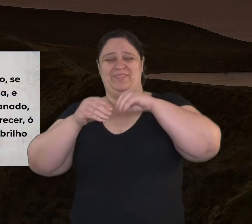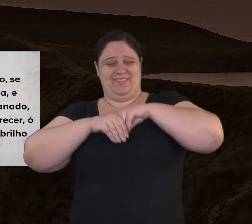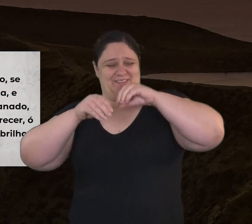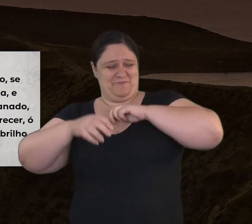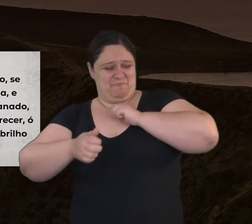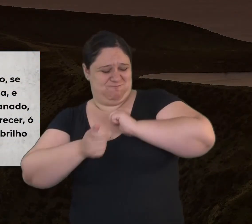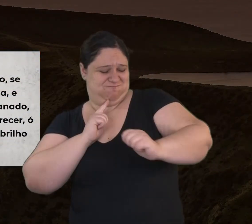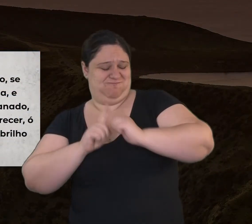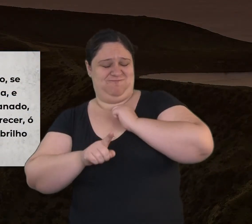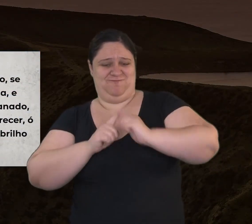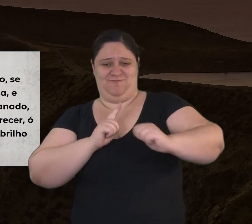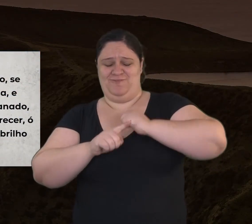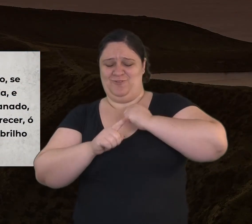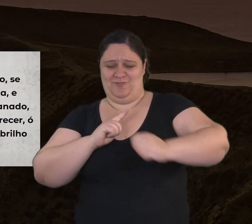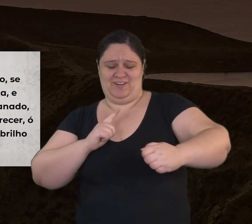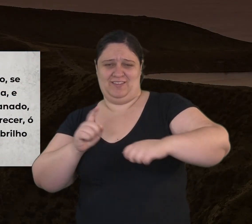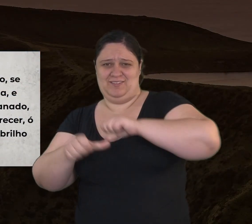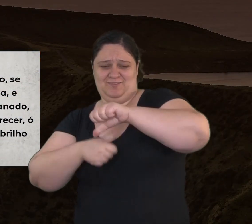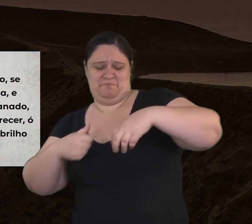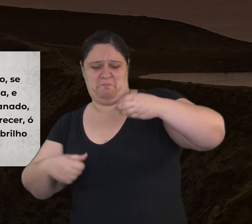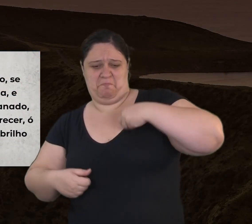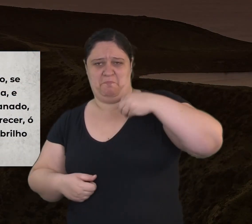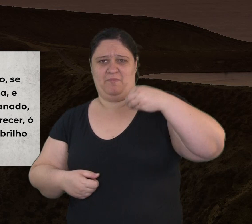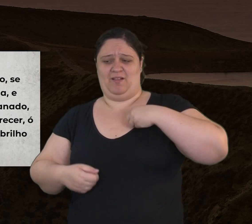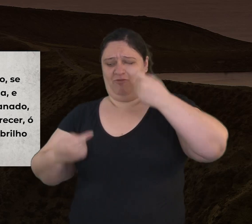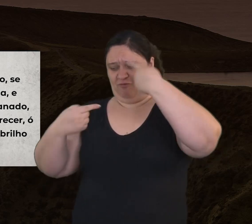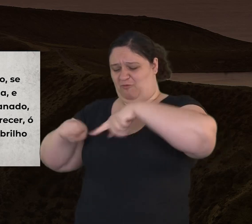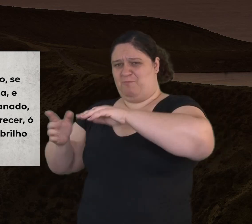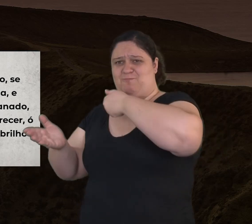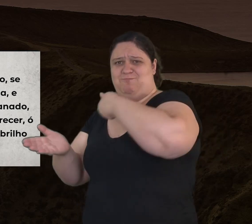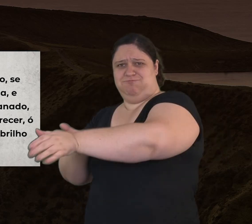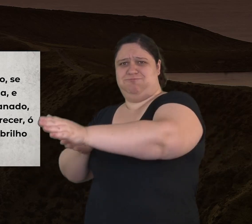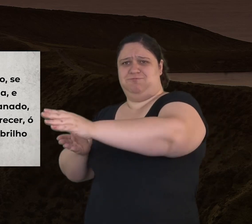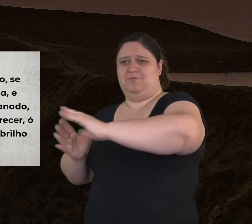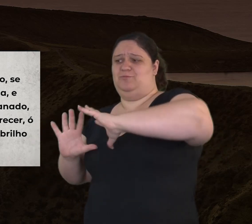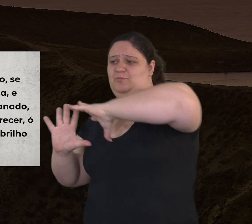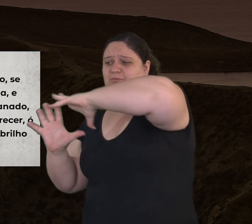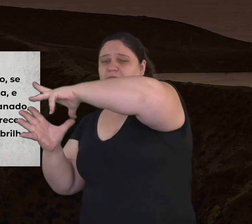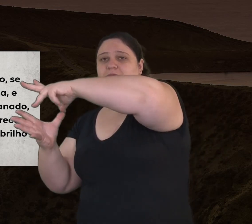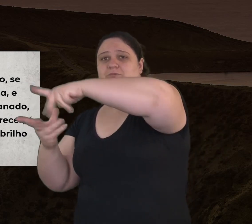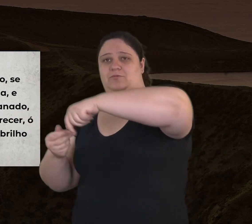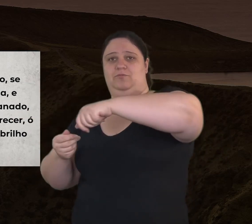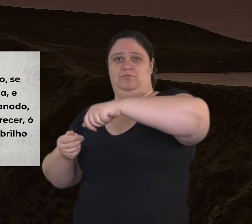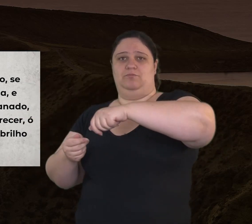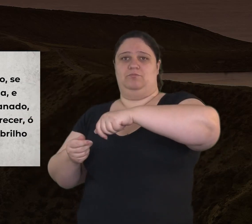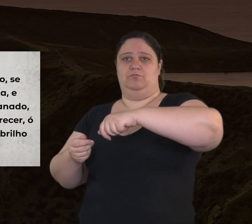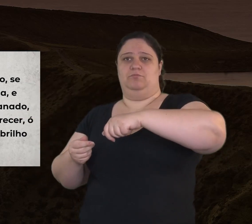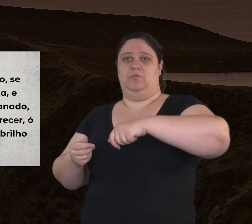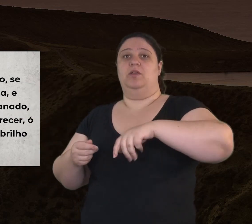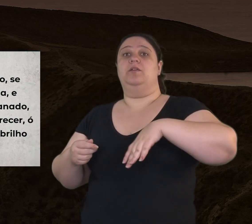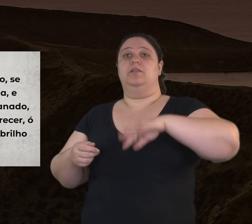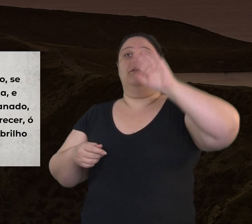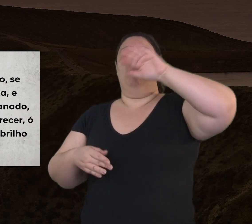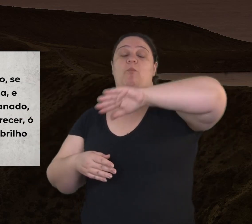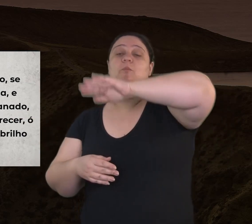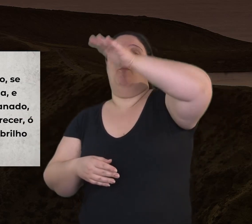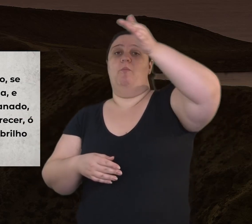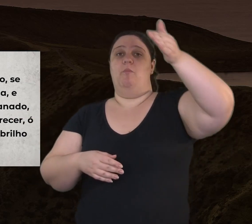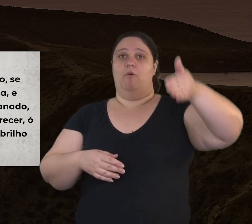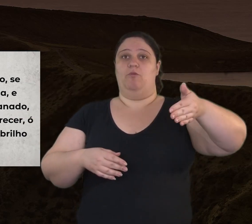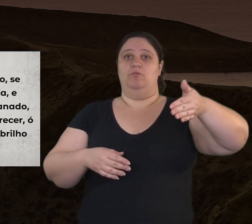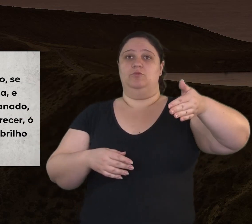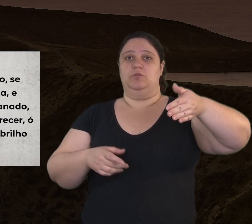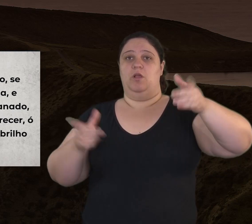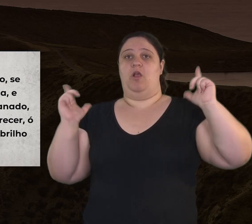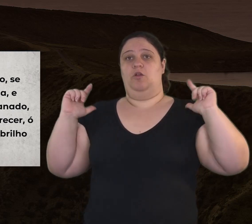e pecaste, pelo qual te lançarei profanado fora do monte de Deus. Esse é o monte, né,